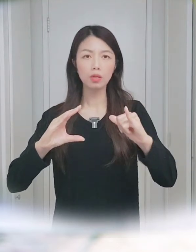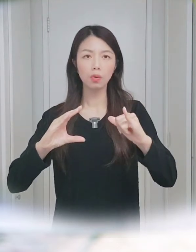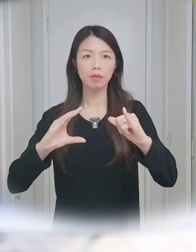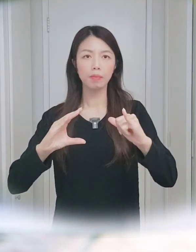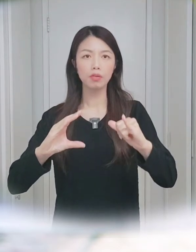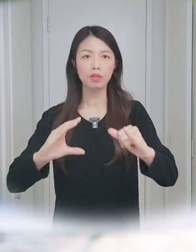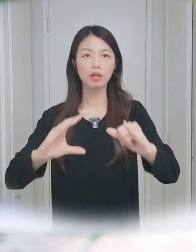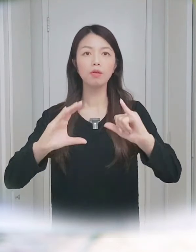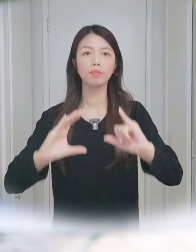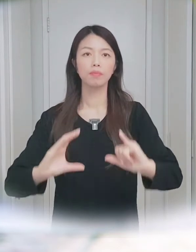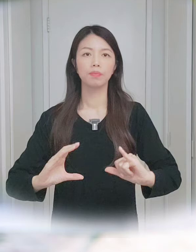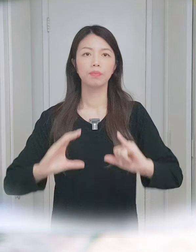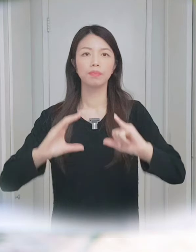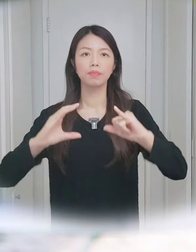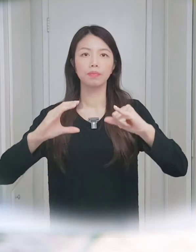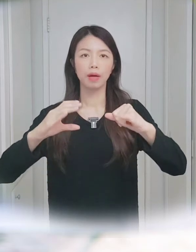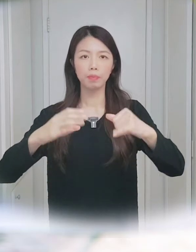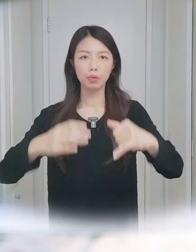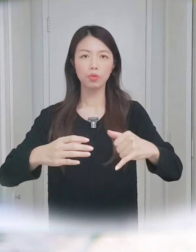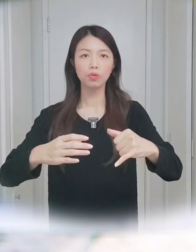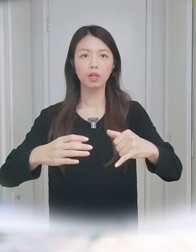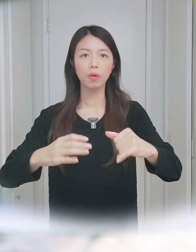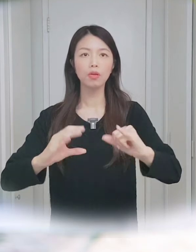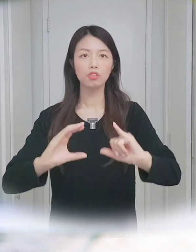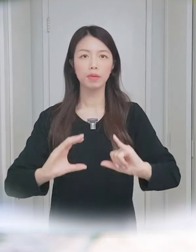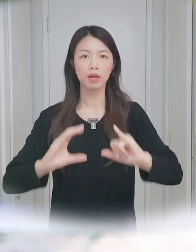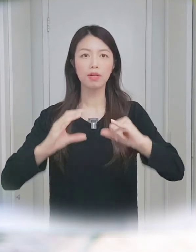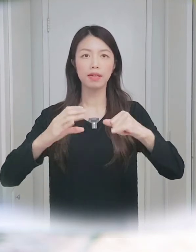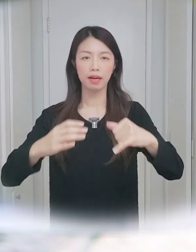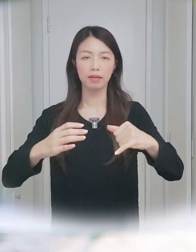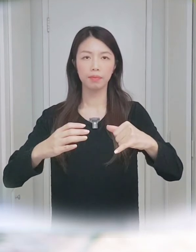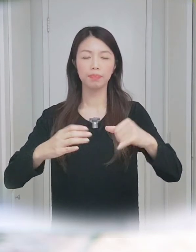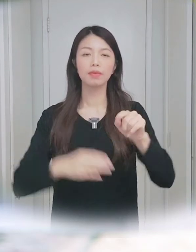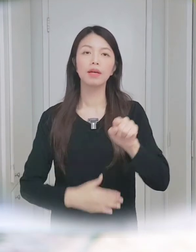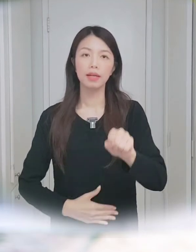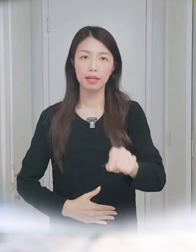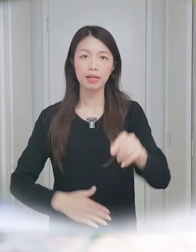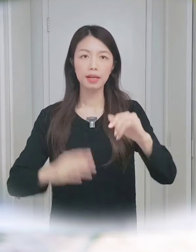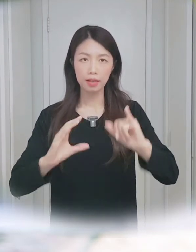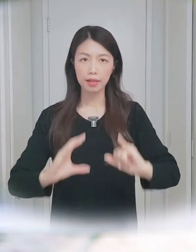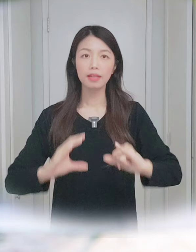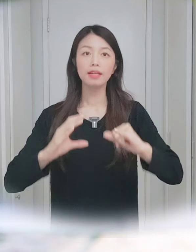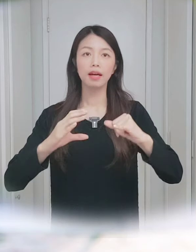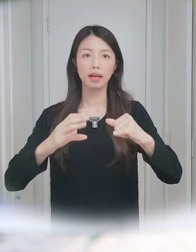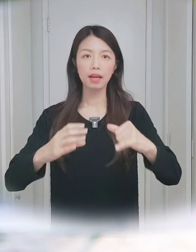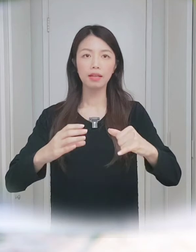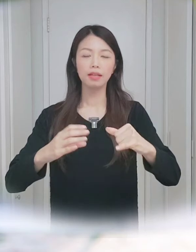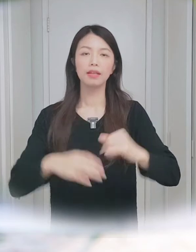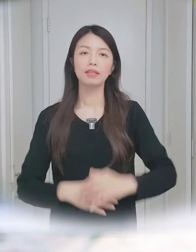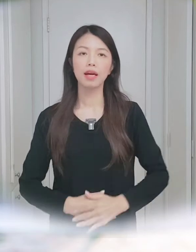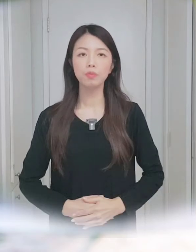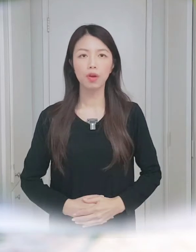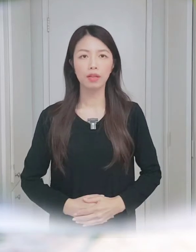엄지랑 새끼손가락만 펴주셔서 앞으로 둥글게 표현해 주시면 돼요. 세상. 이